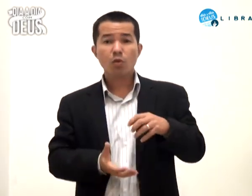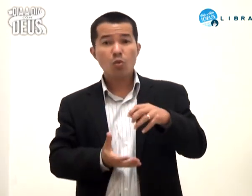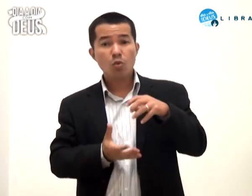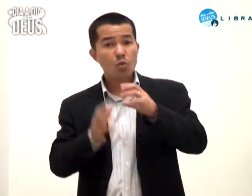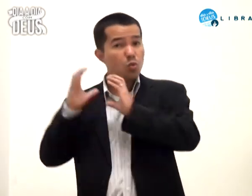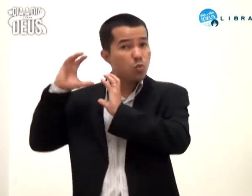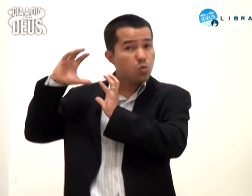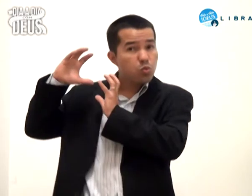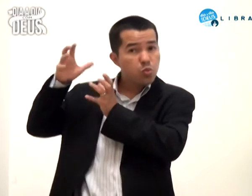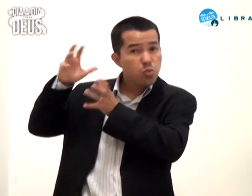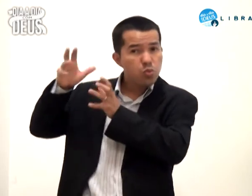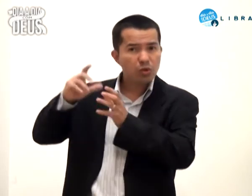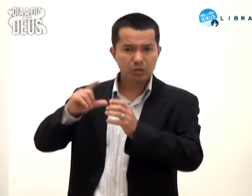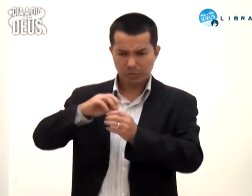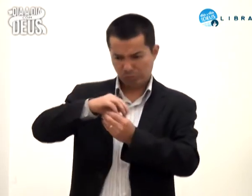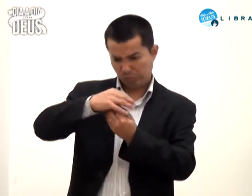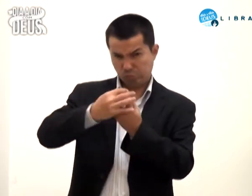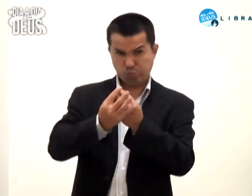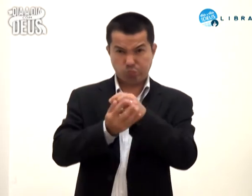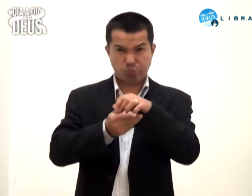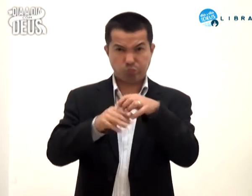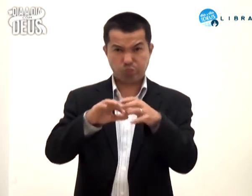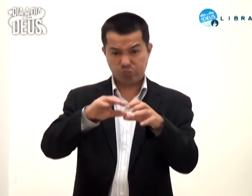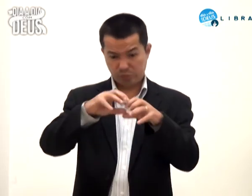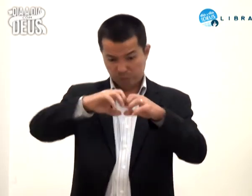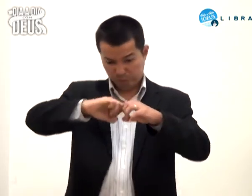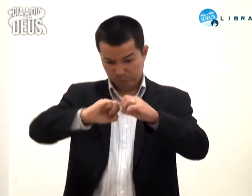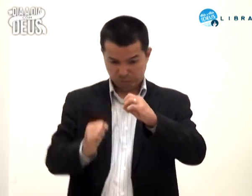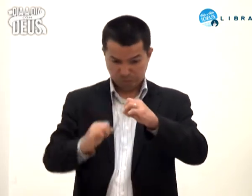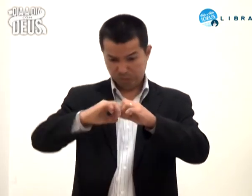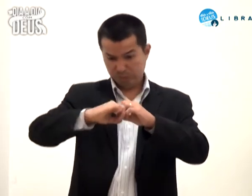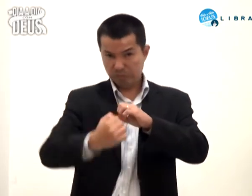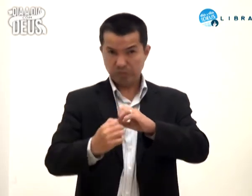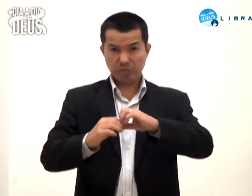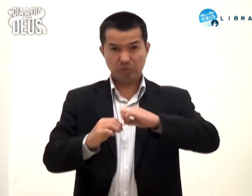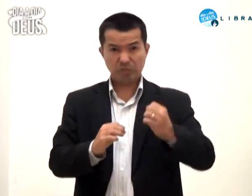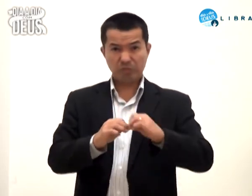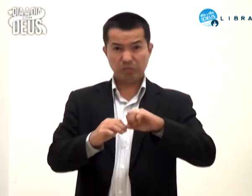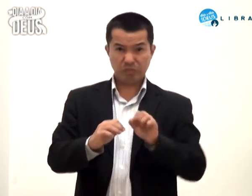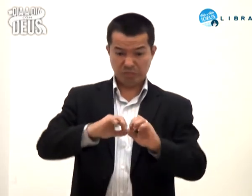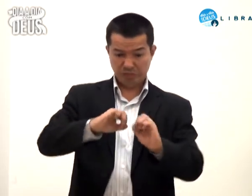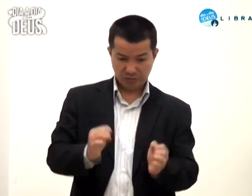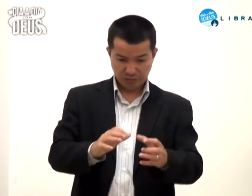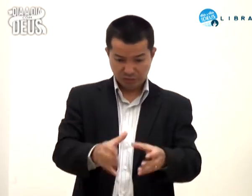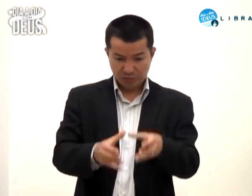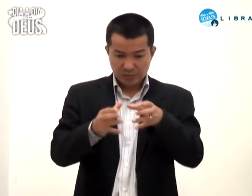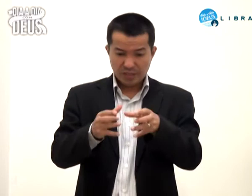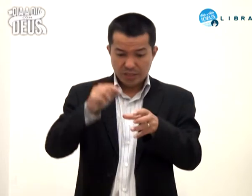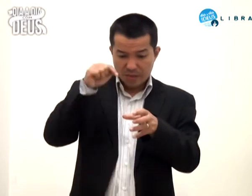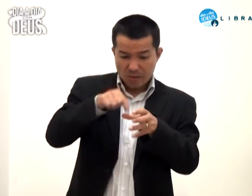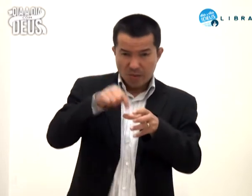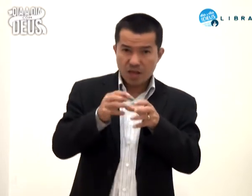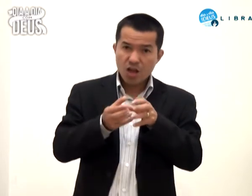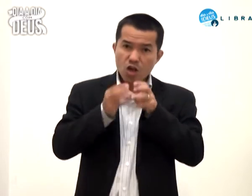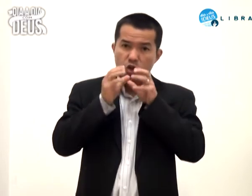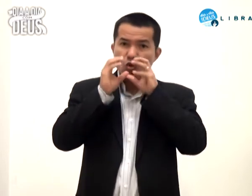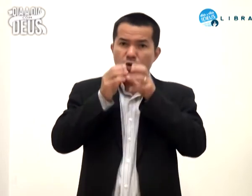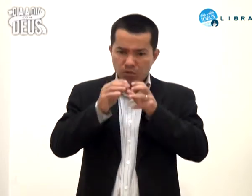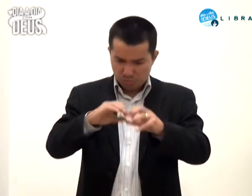Sabe, naquela casca do coco, assim, coco seco, né? Tem aquelas fibras, né? E no emaranhado daquelas